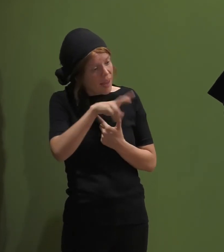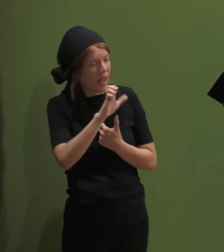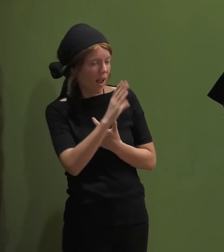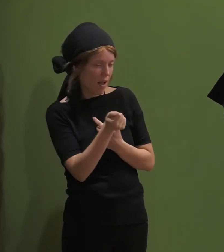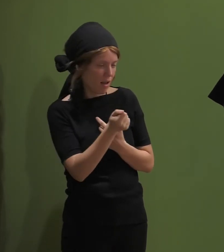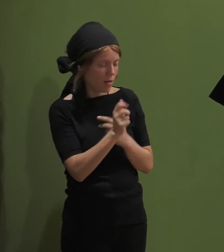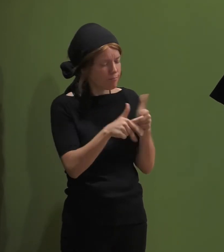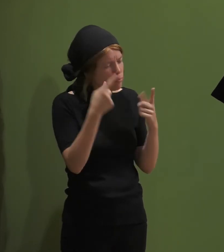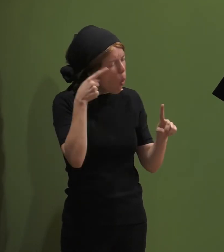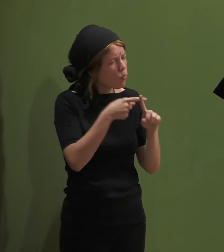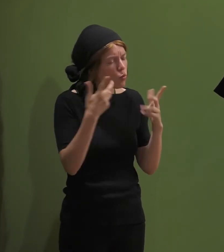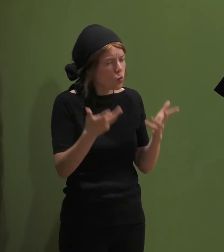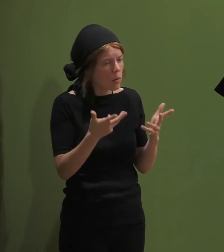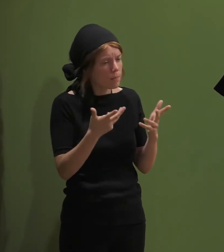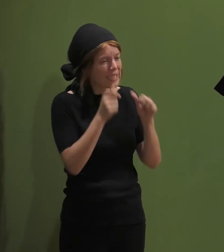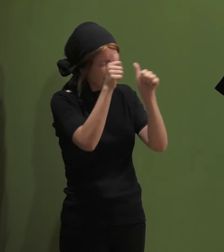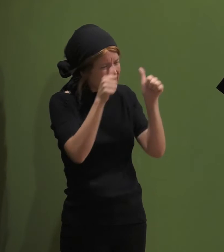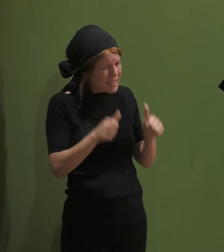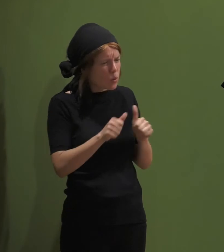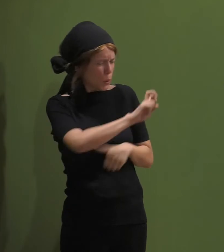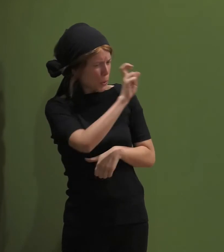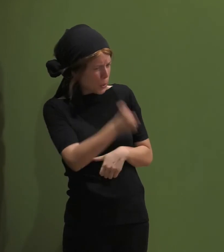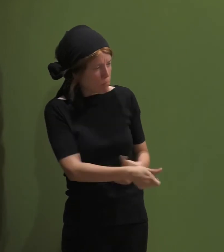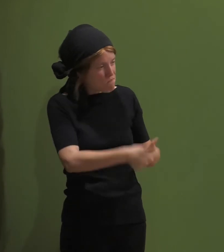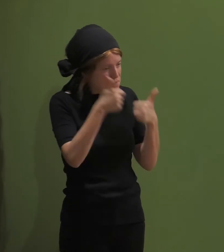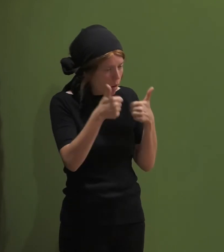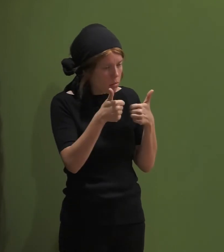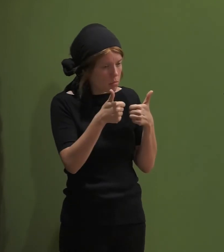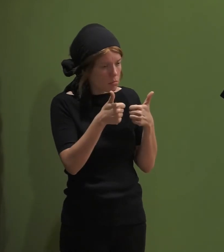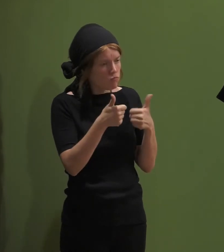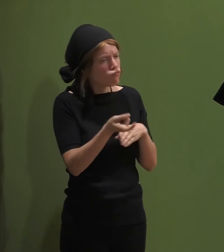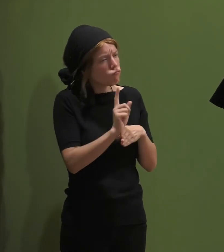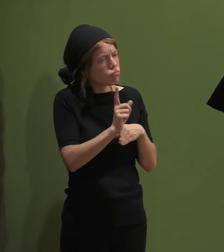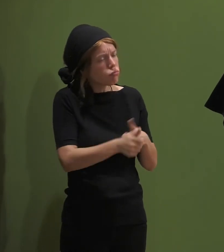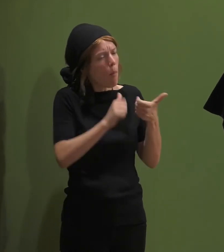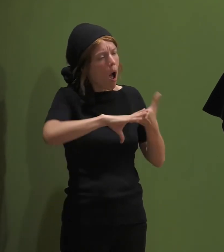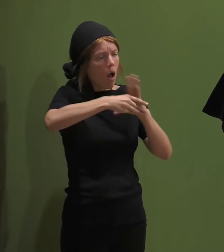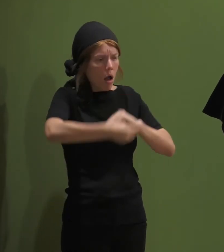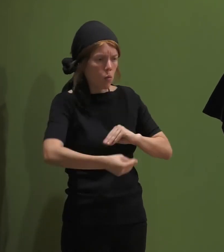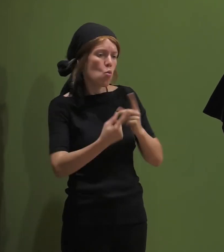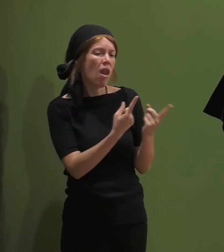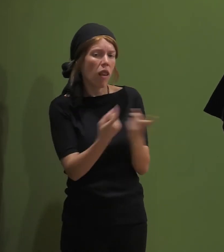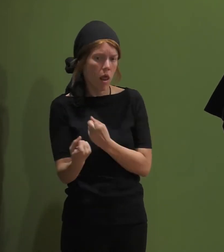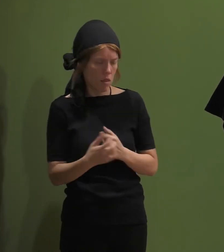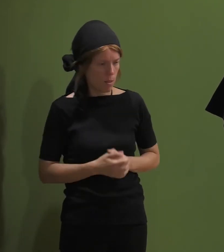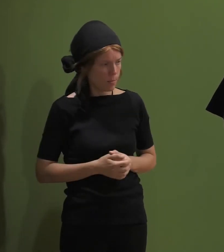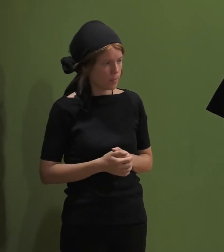la ANECA, con el objetivo de definir títulos más versátiles y con mayor agilidad en su adaptación a las nuevas necesidades. El propósito